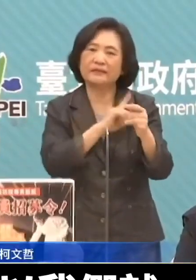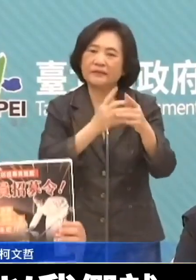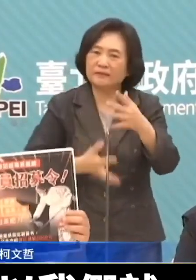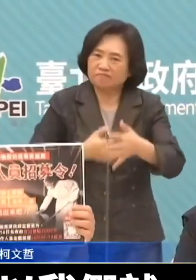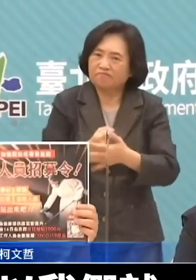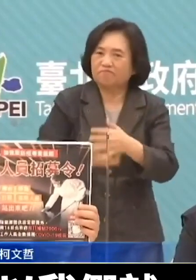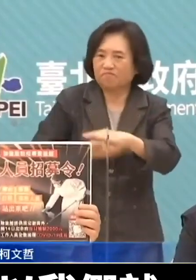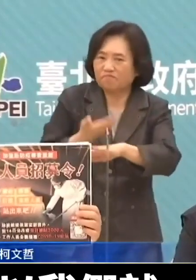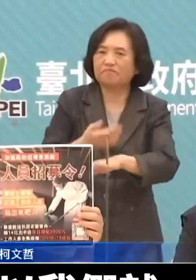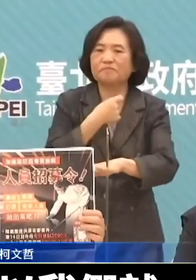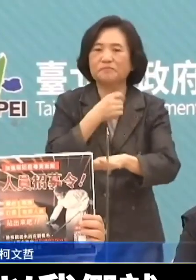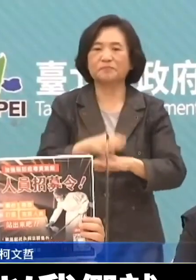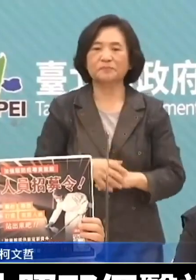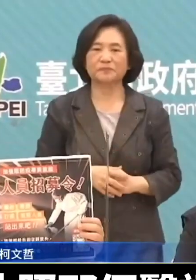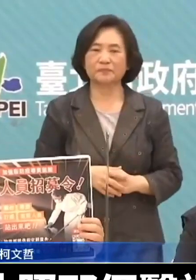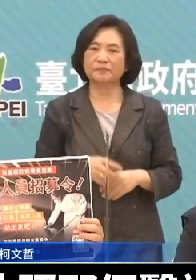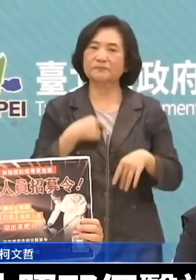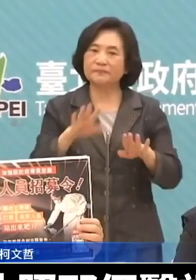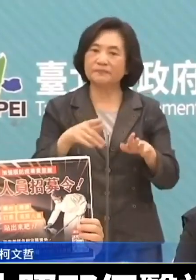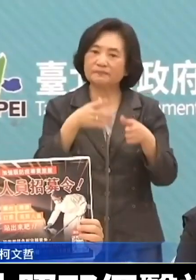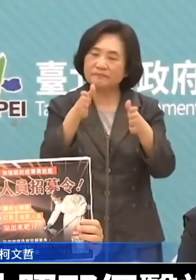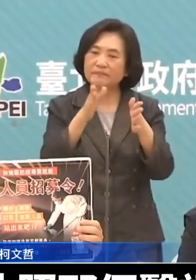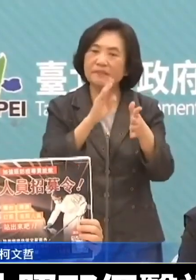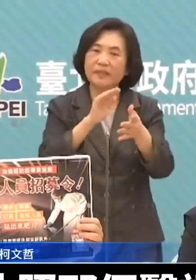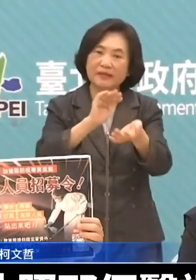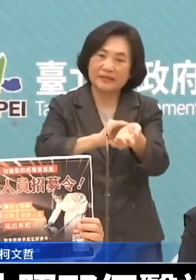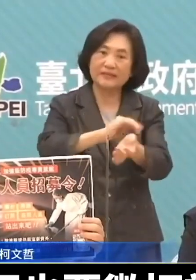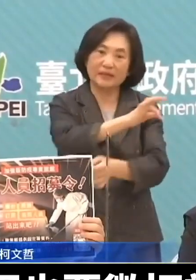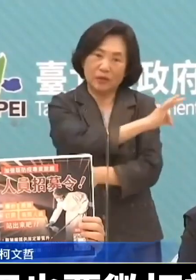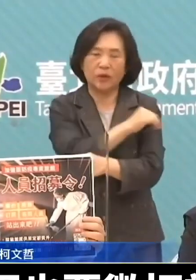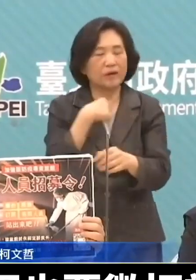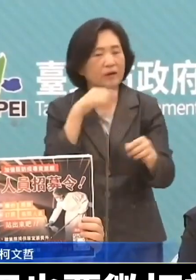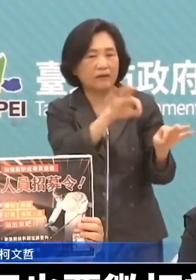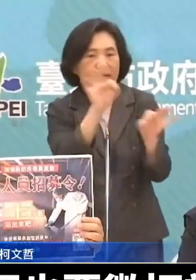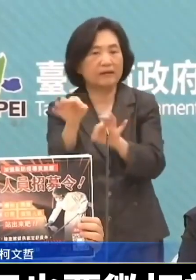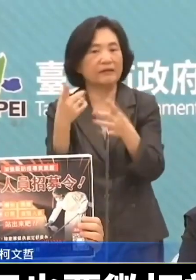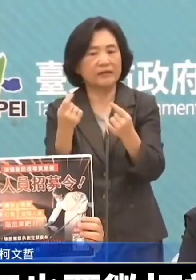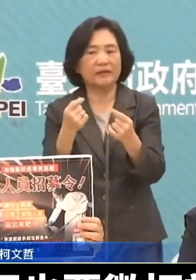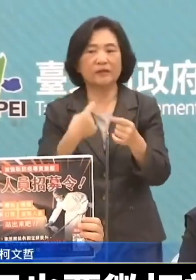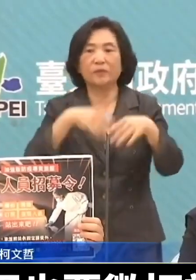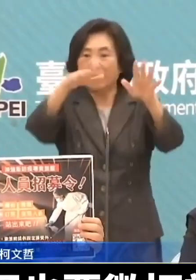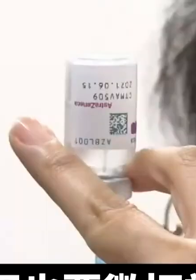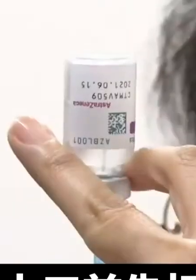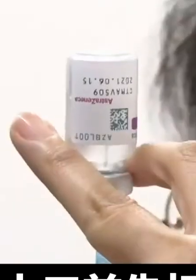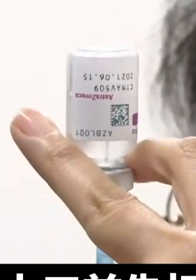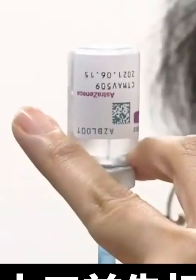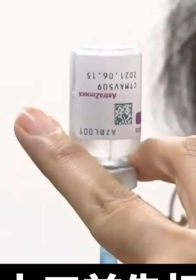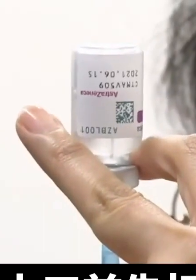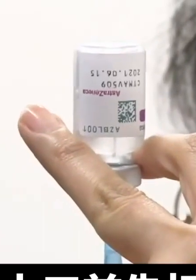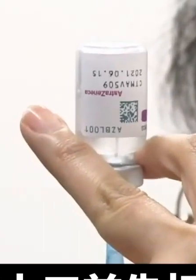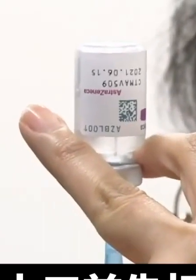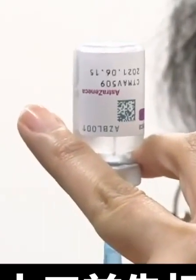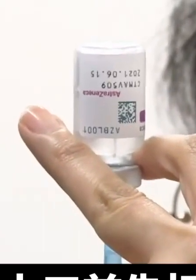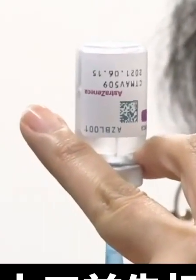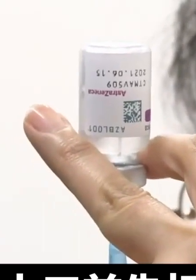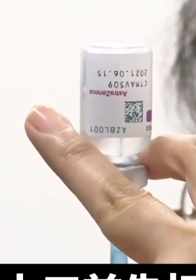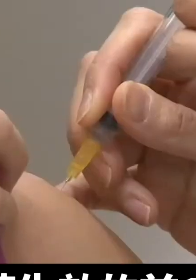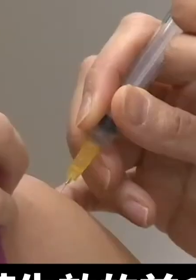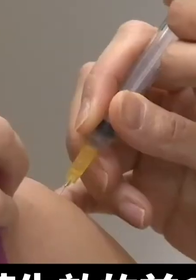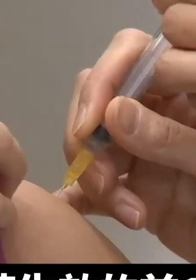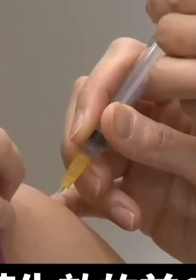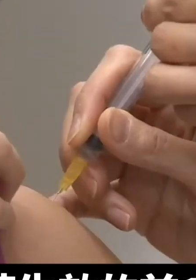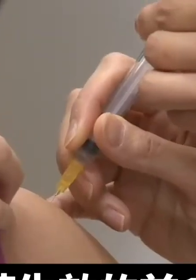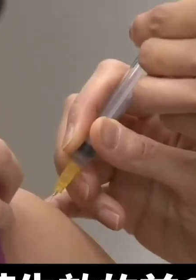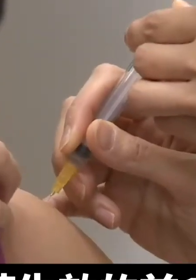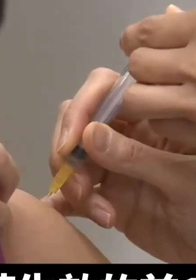他说我们就一样哈，比照那个医护一样哈。我们这个要征召旅馆人员， 要求上工前先打疫苗，疫